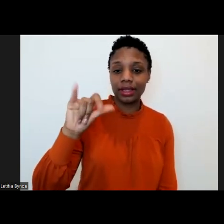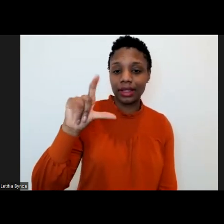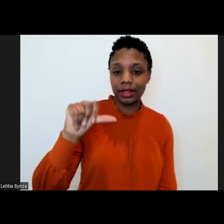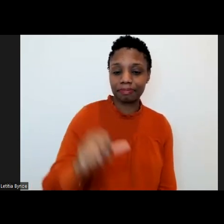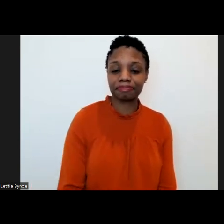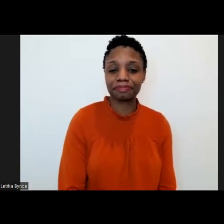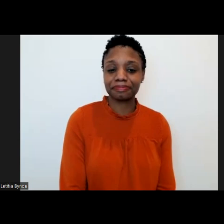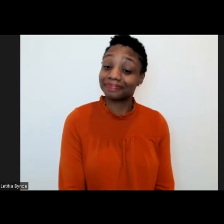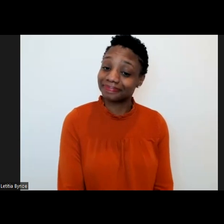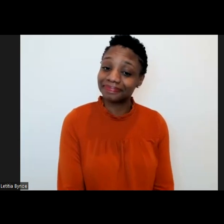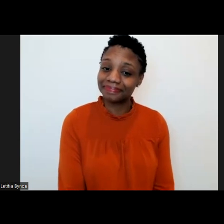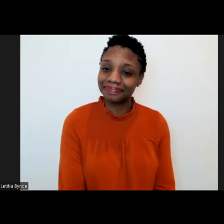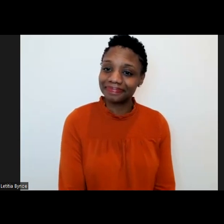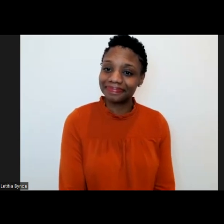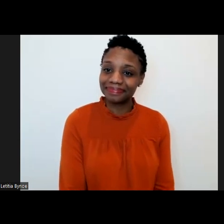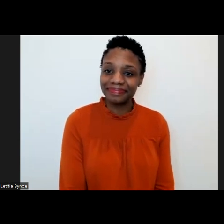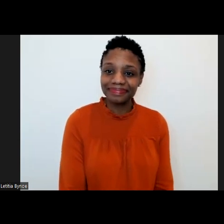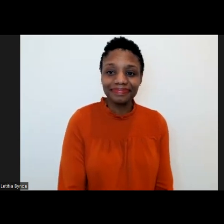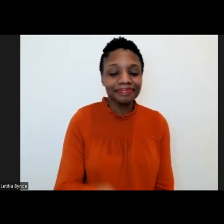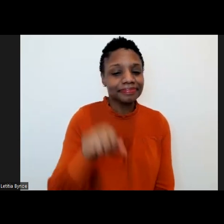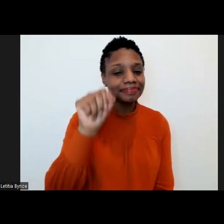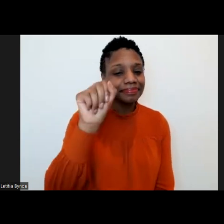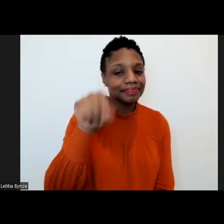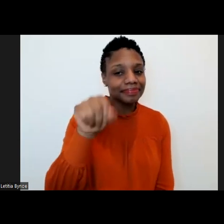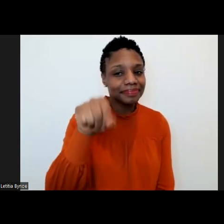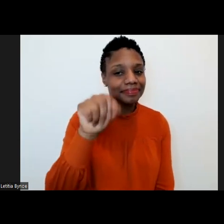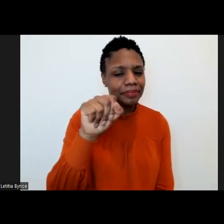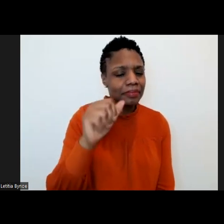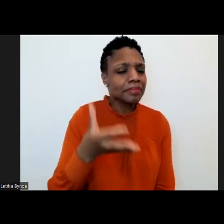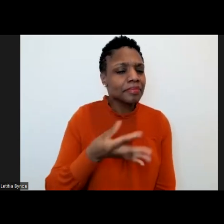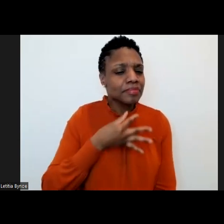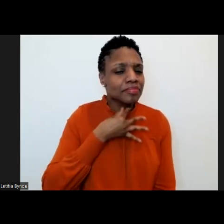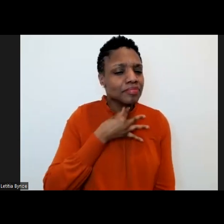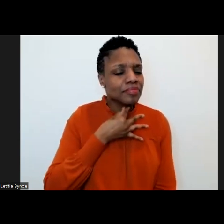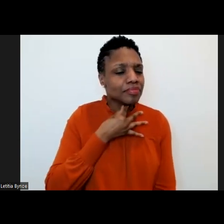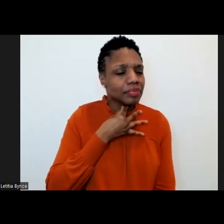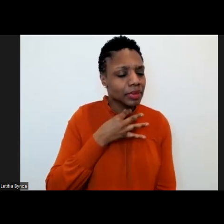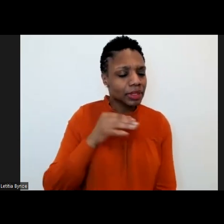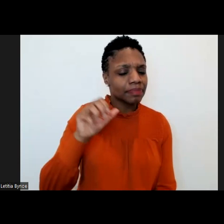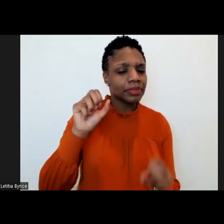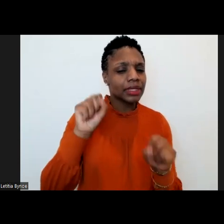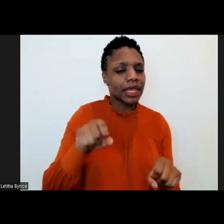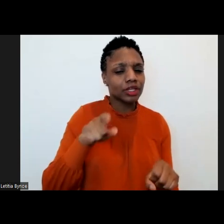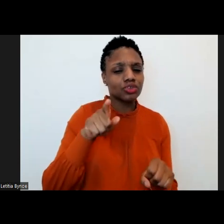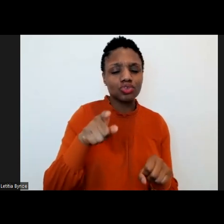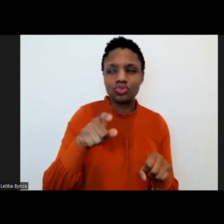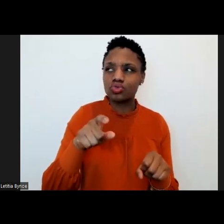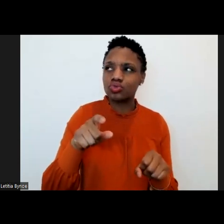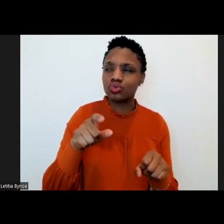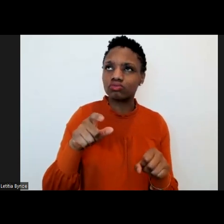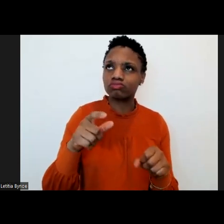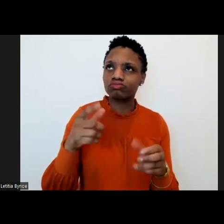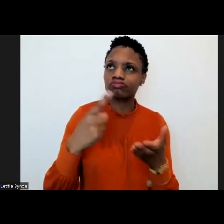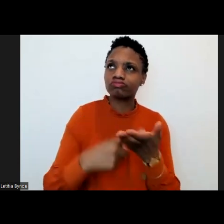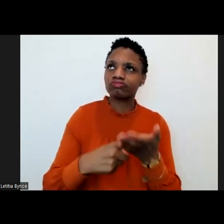y luego si alguien más preguntas seguimos sí calila sí quería saber si podrían